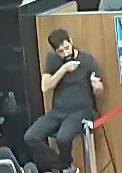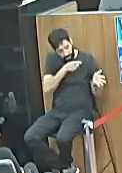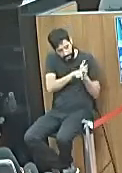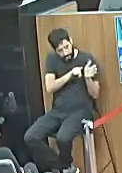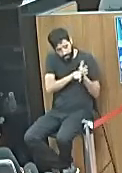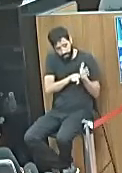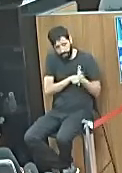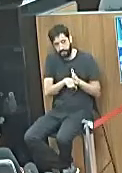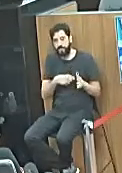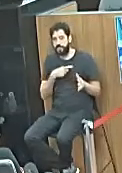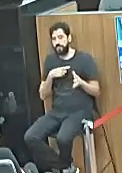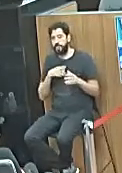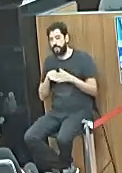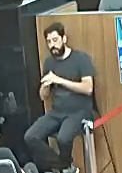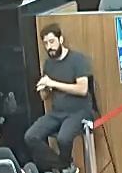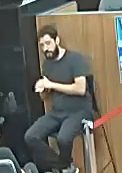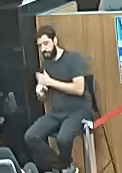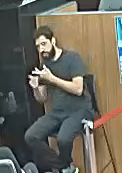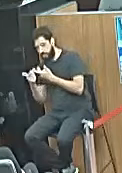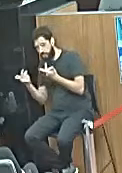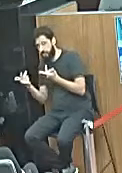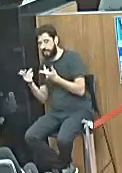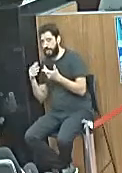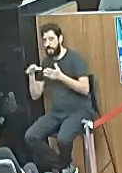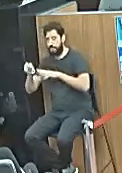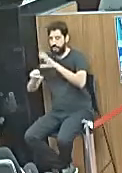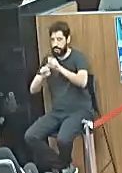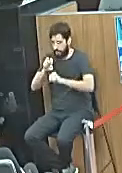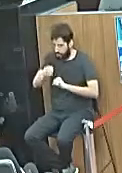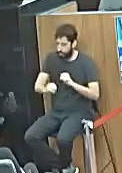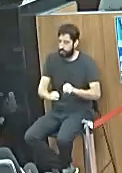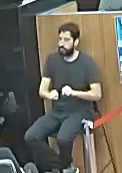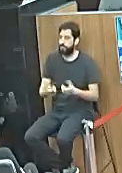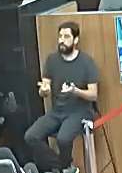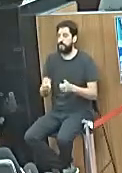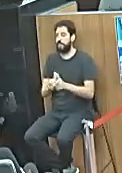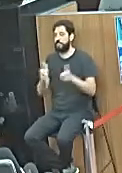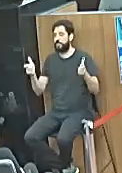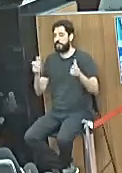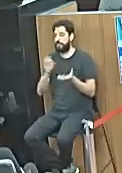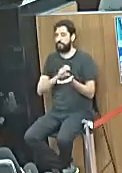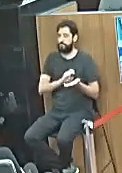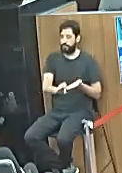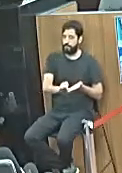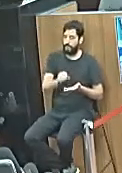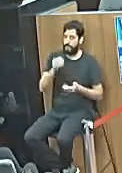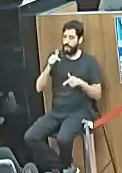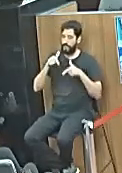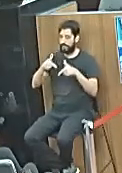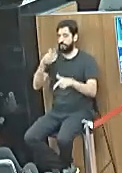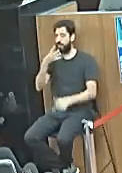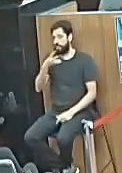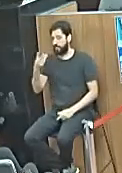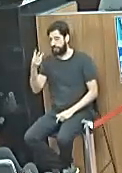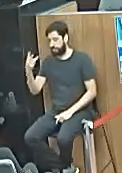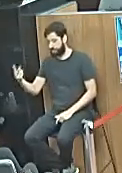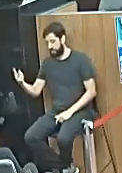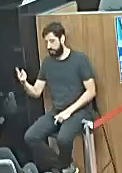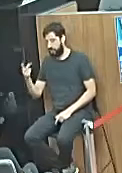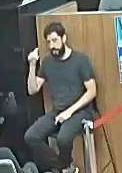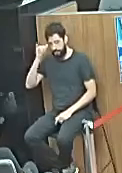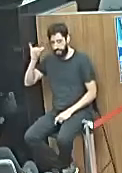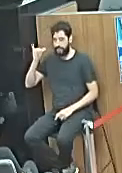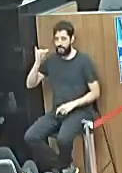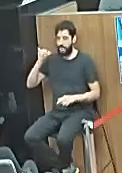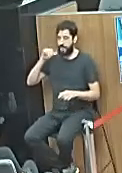manter sob guarda bens e objetos apreendidos a ampliação de recursos na ação 4432 prevenção à violência